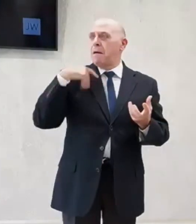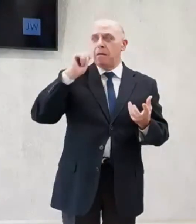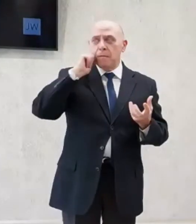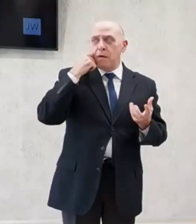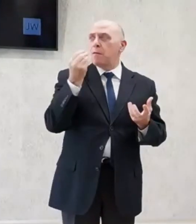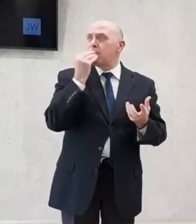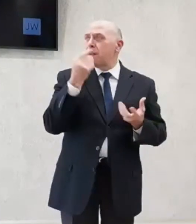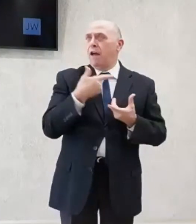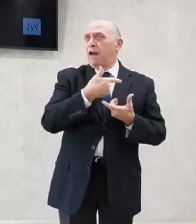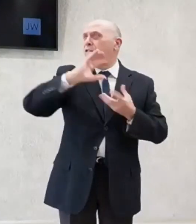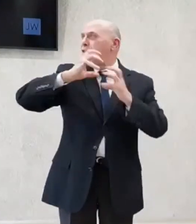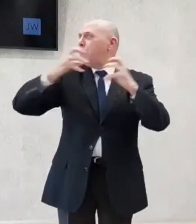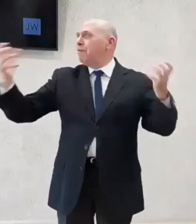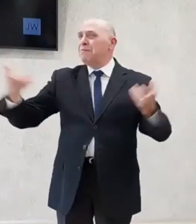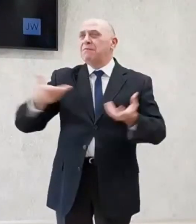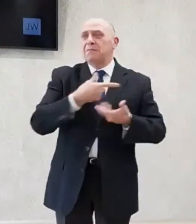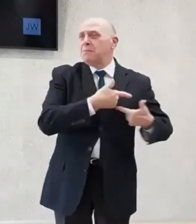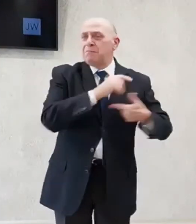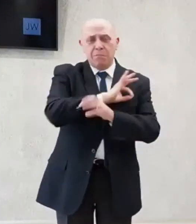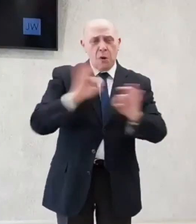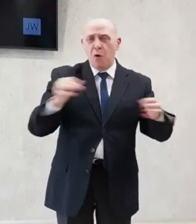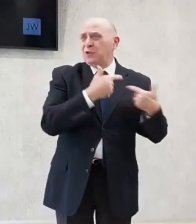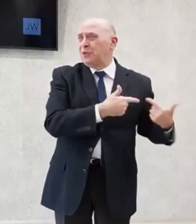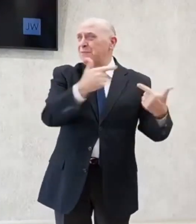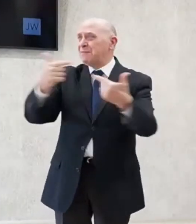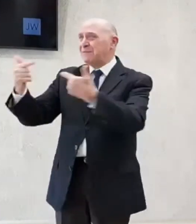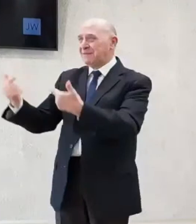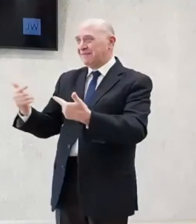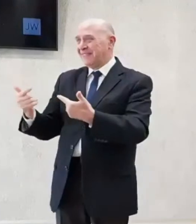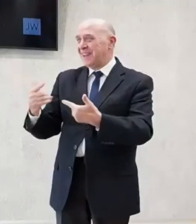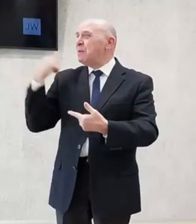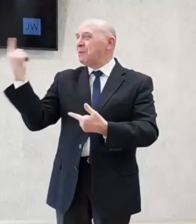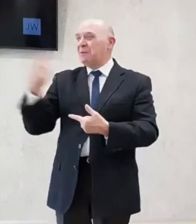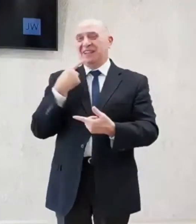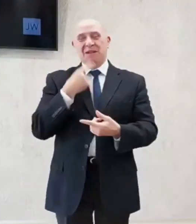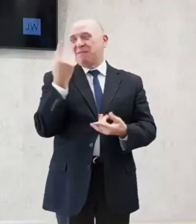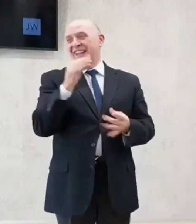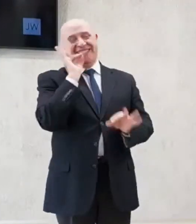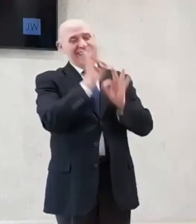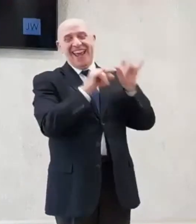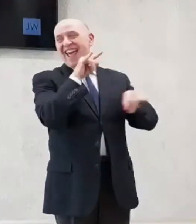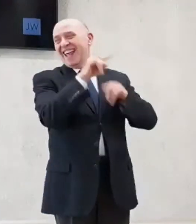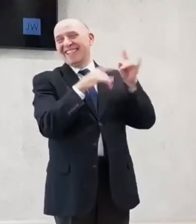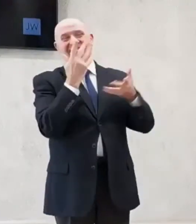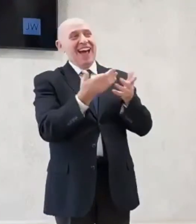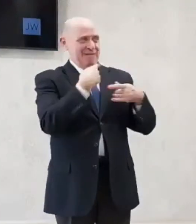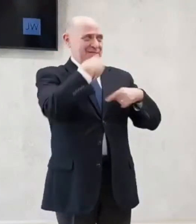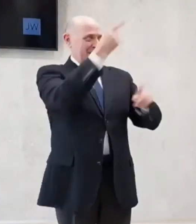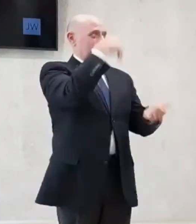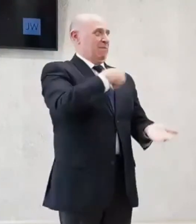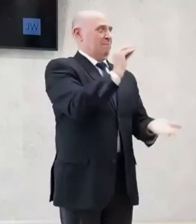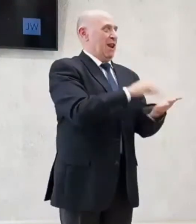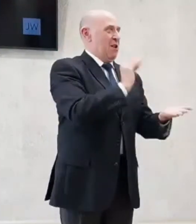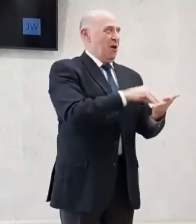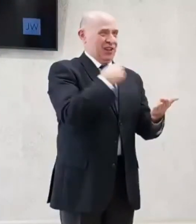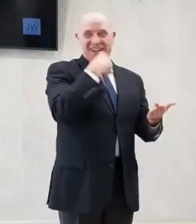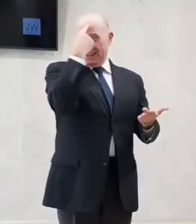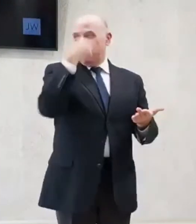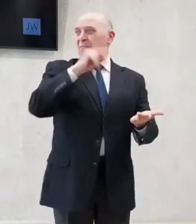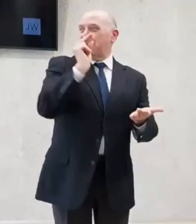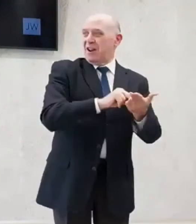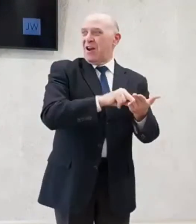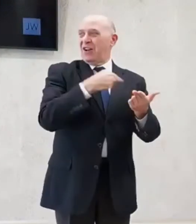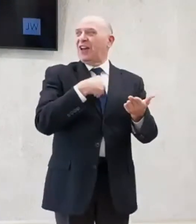tante persone pensate scherzosamente veniva chiamata al telefono dicendo che si prenotavano Sapete dove